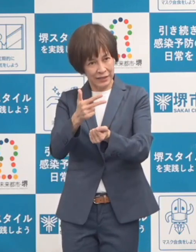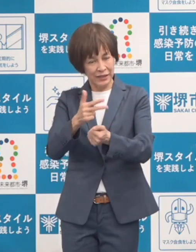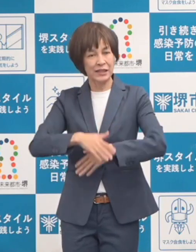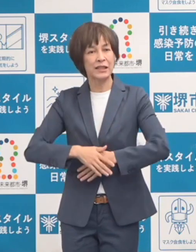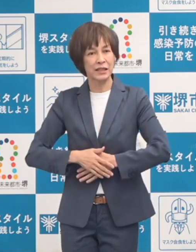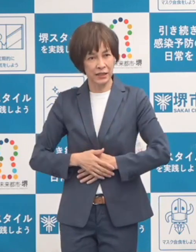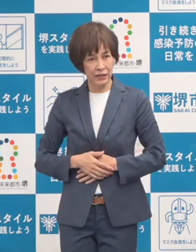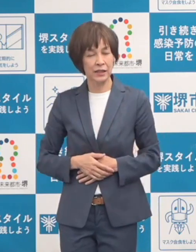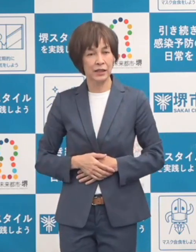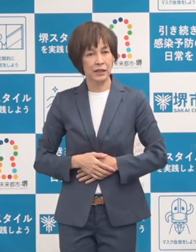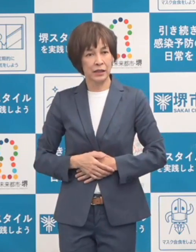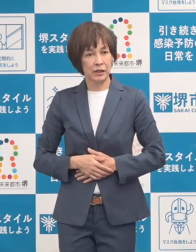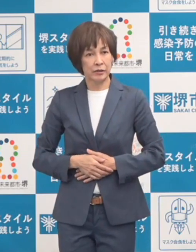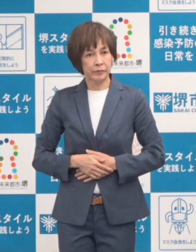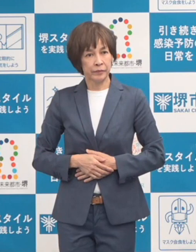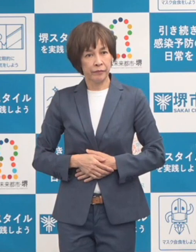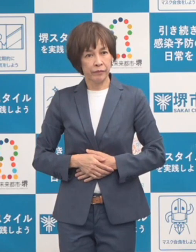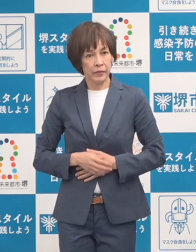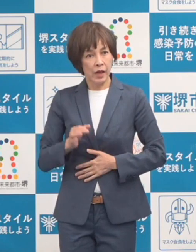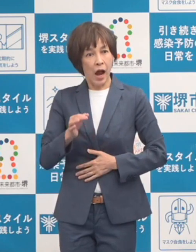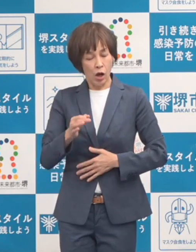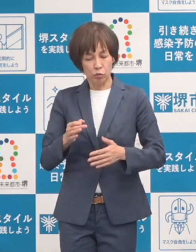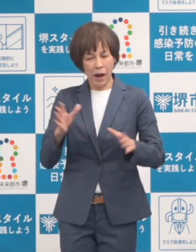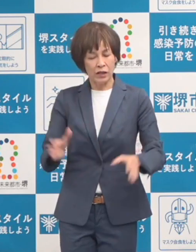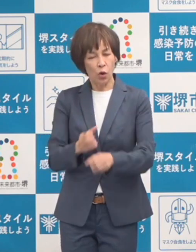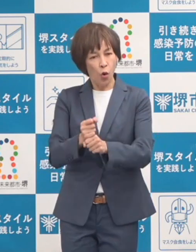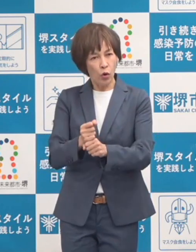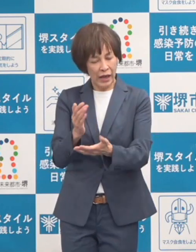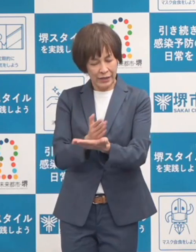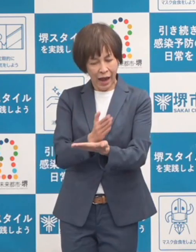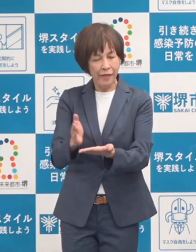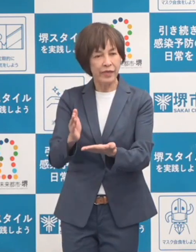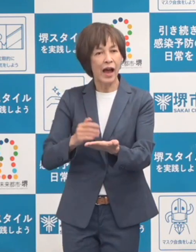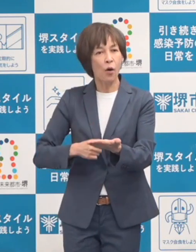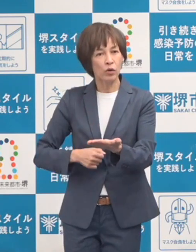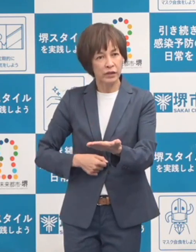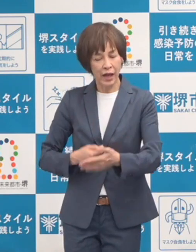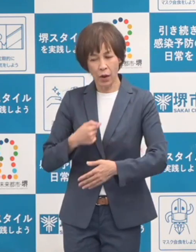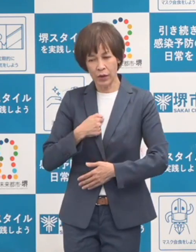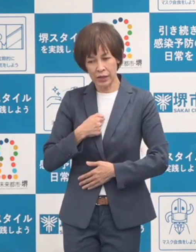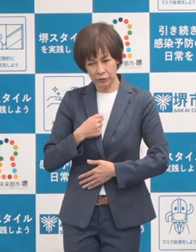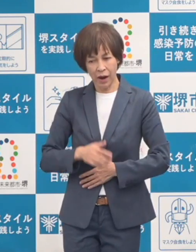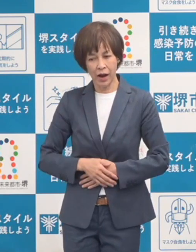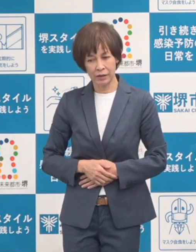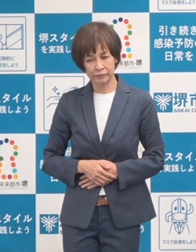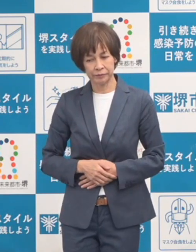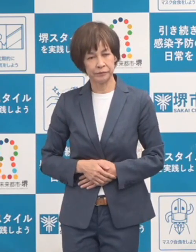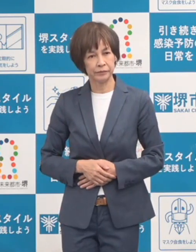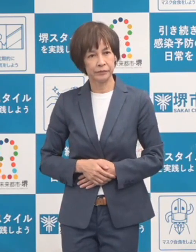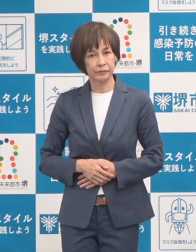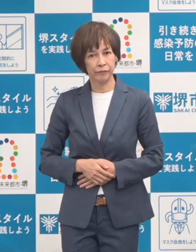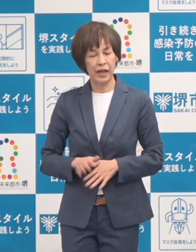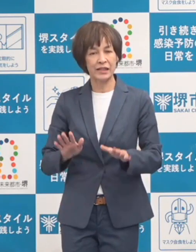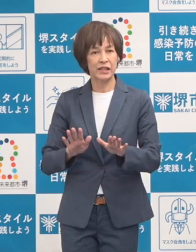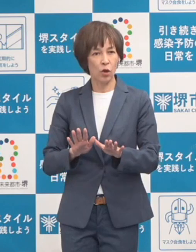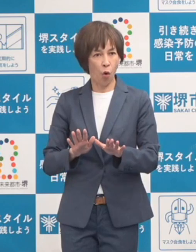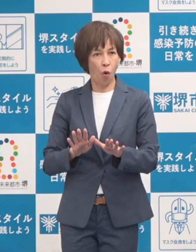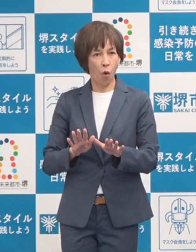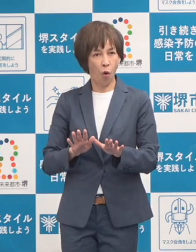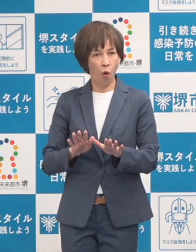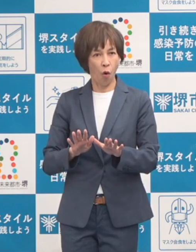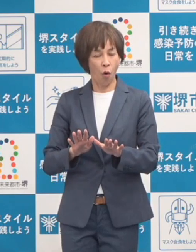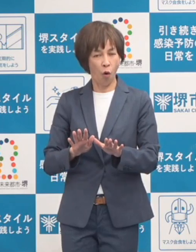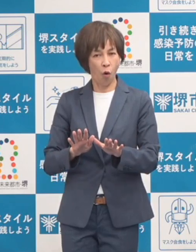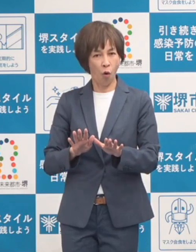になりますから、総合的に判断をして、私は児童自立支援施設を堺で建